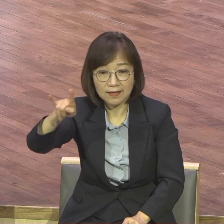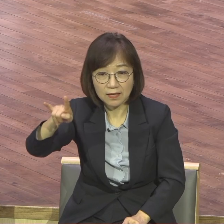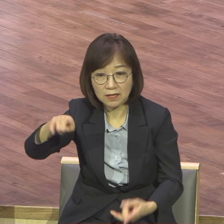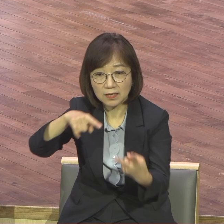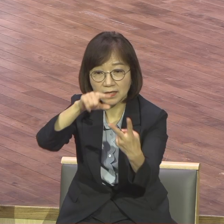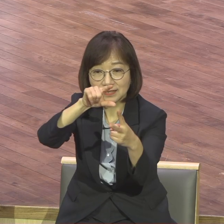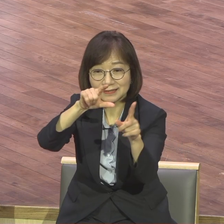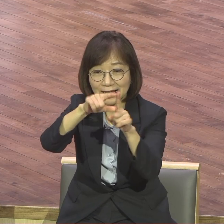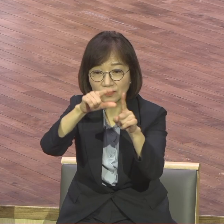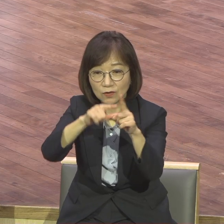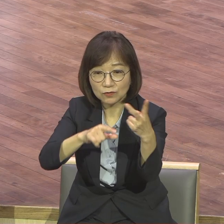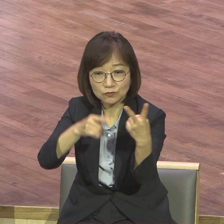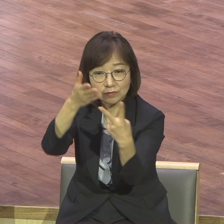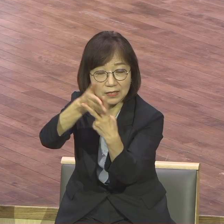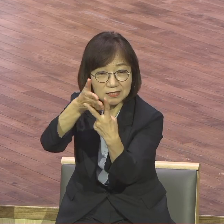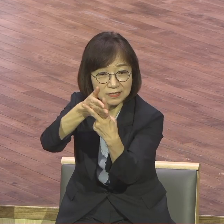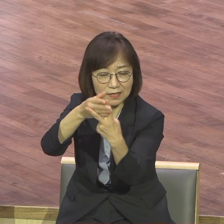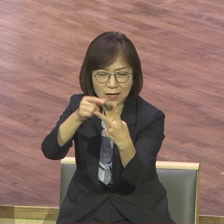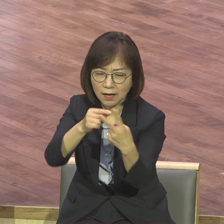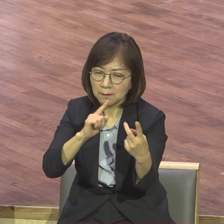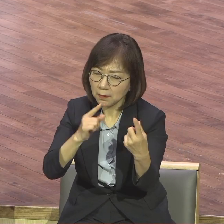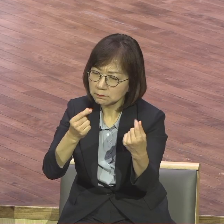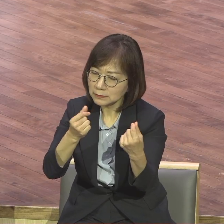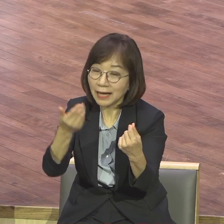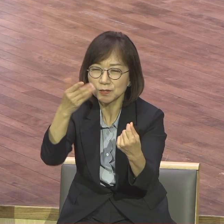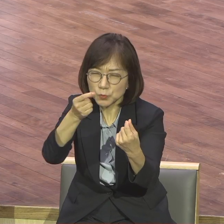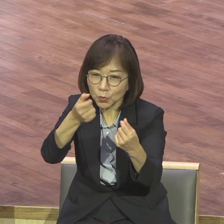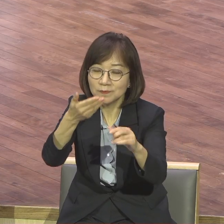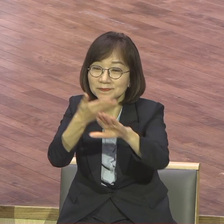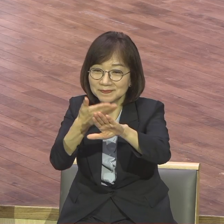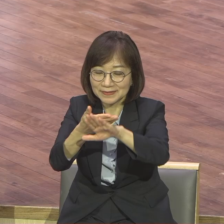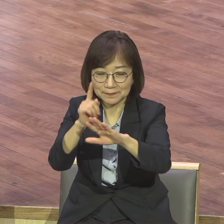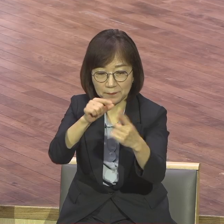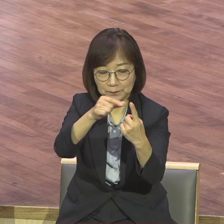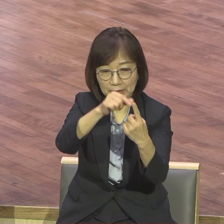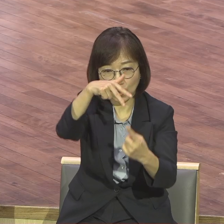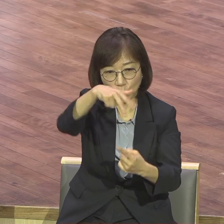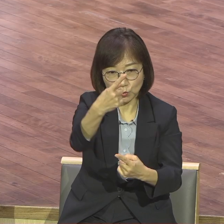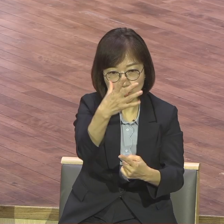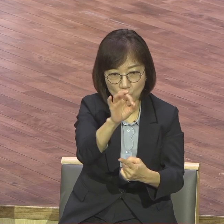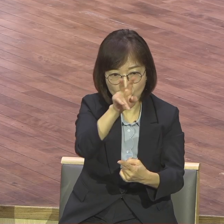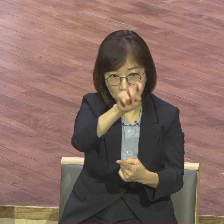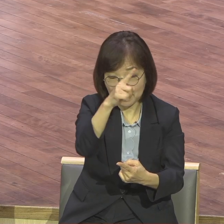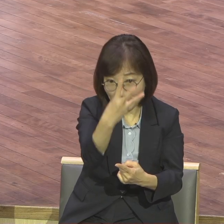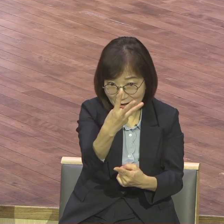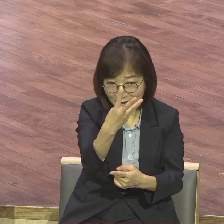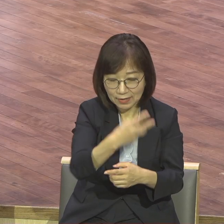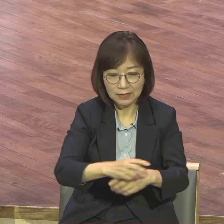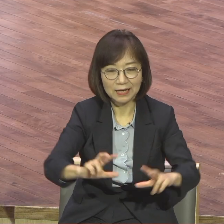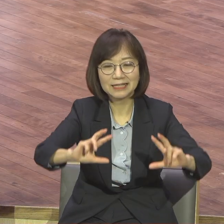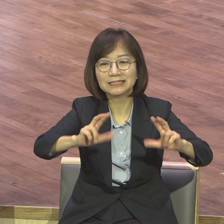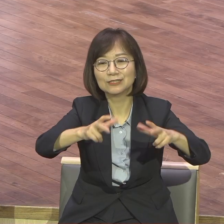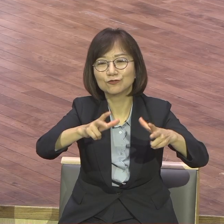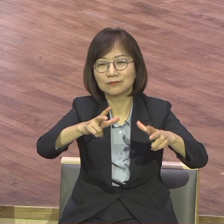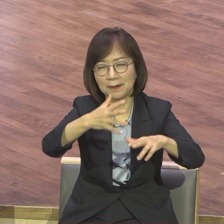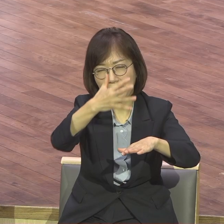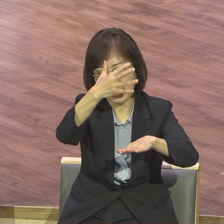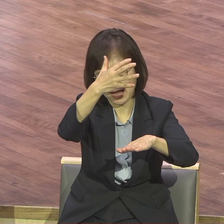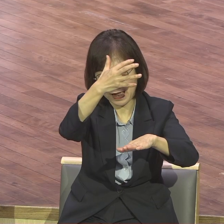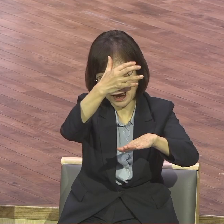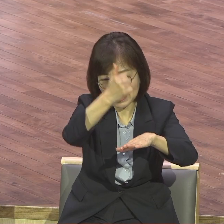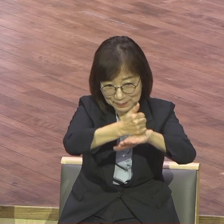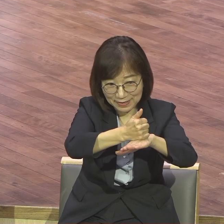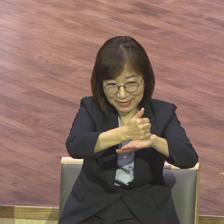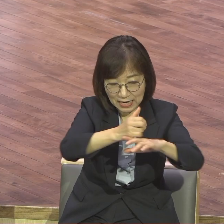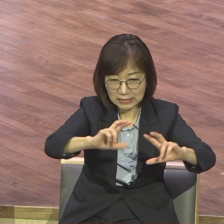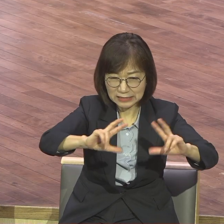나오지요. 비슷한 말 같지만은 좀 다르지요. 차이가 있습니다. 종말은 지구의 마지막 시점이 있습니다.